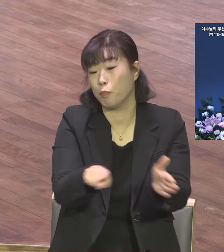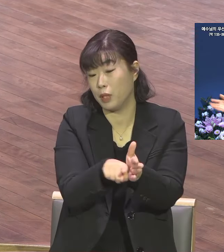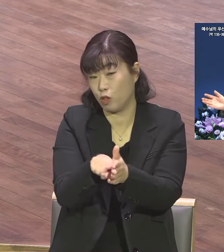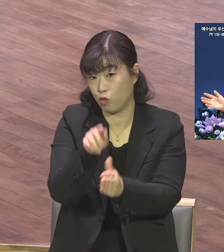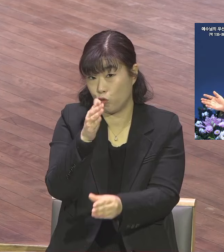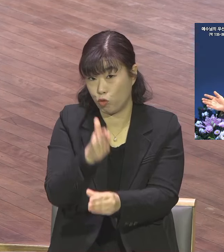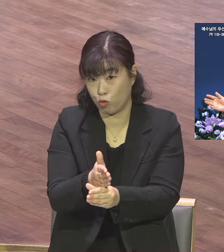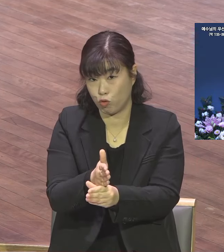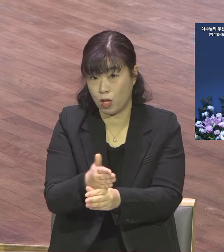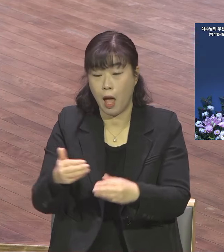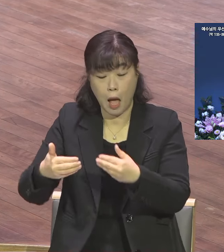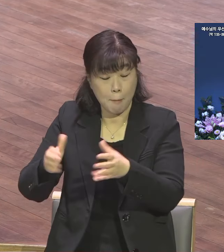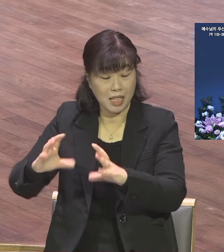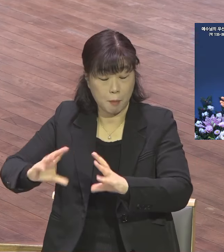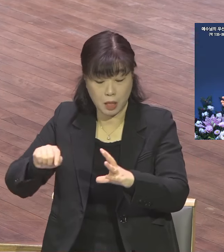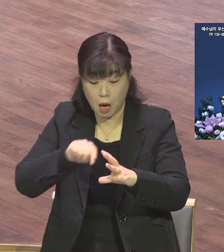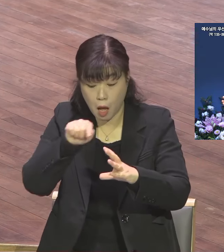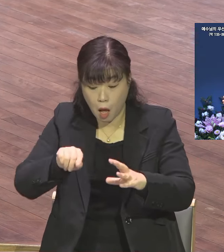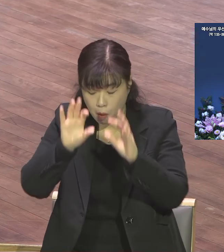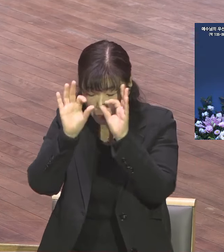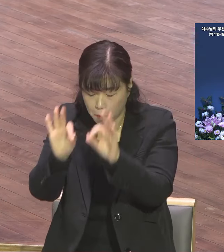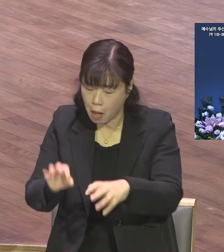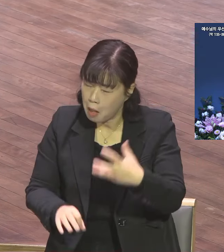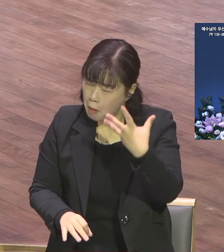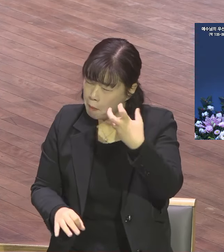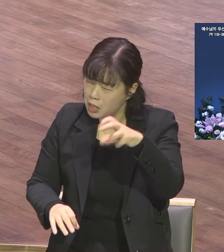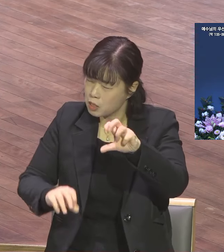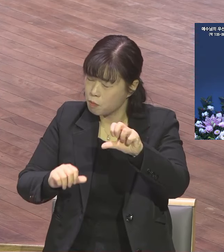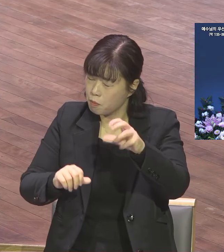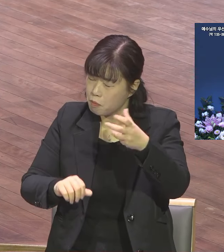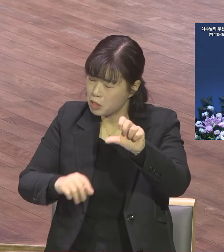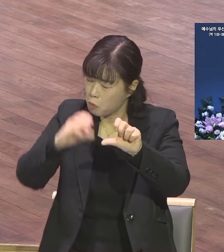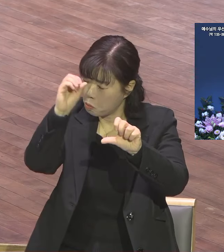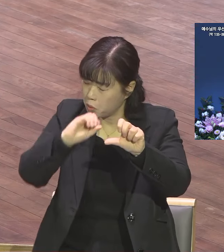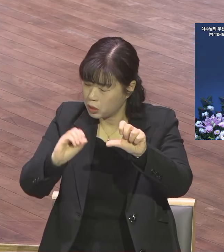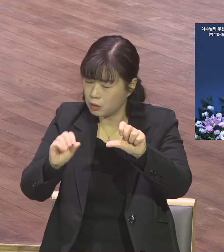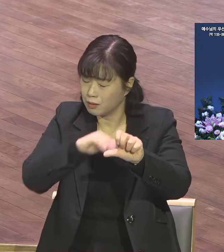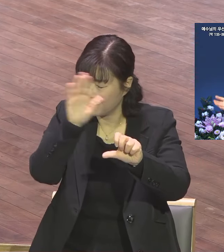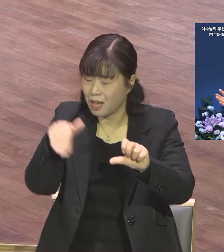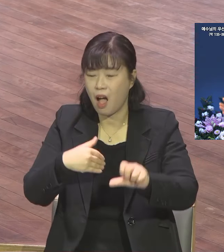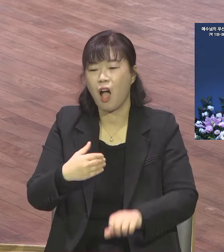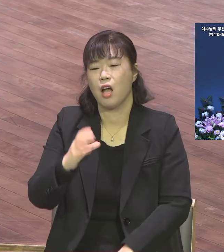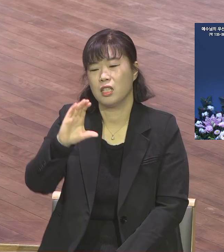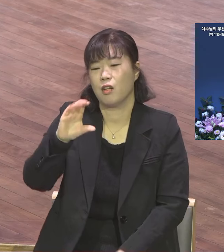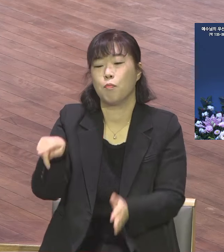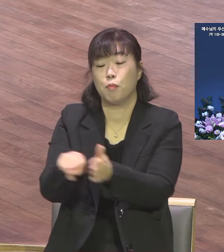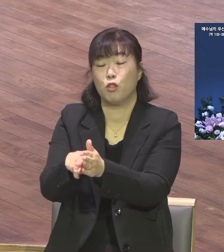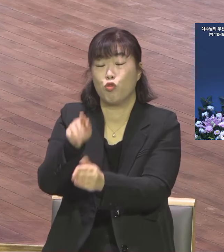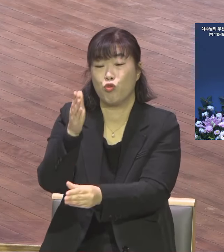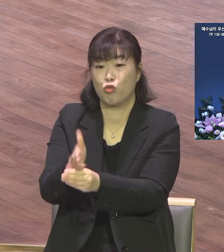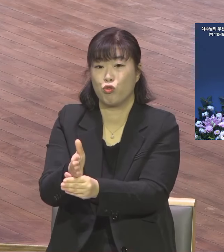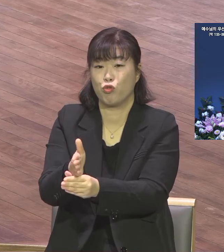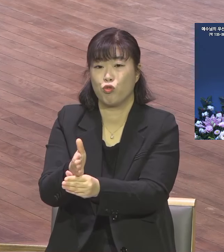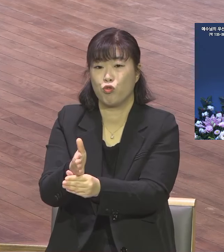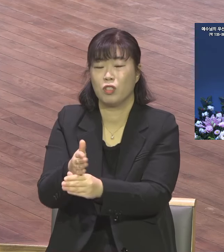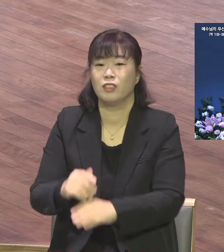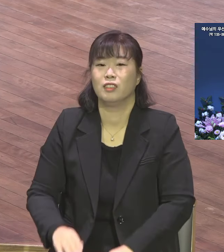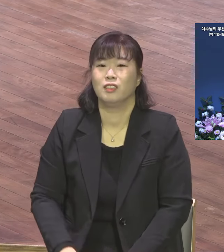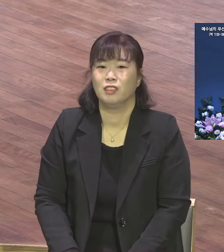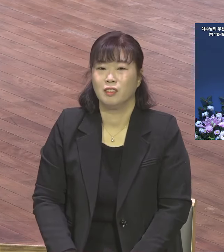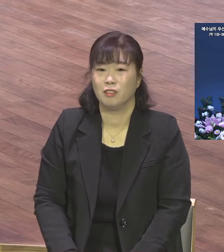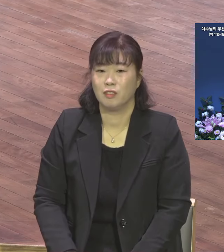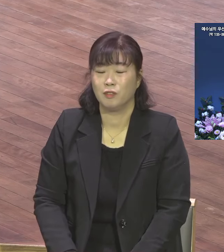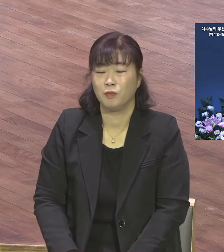85%가 다 천주교예요. 거의 다 천주교예요. 그냥 나머지 15% 기독교인데 이거 다 그냥 원래 다 성경적인 그런